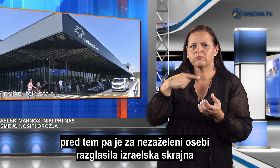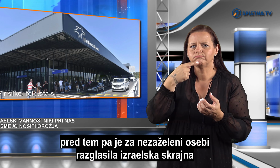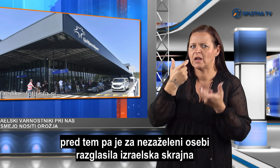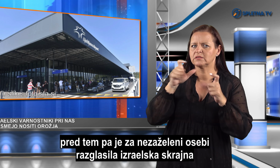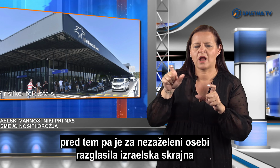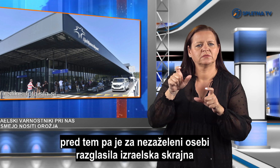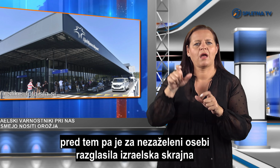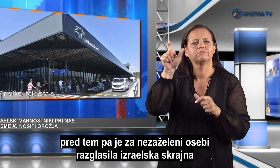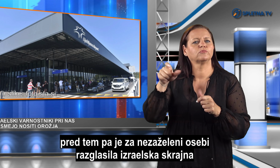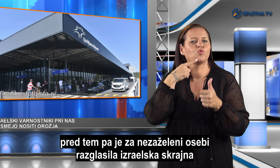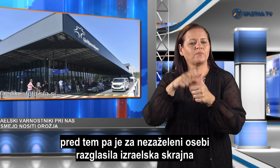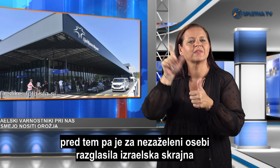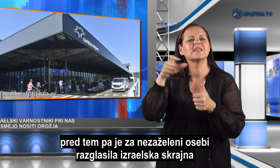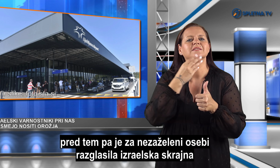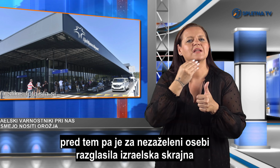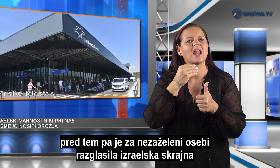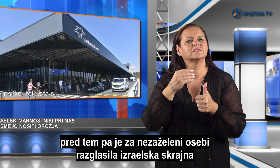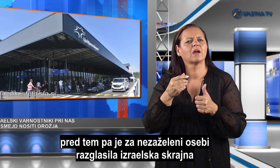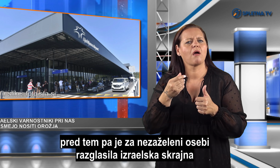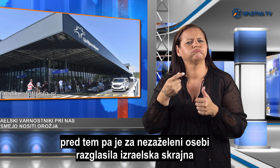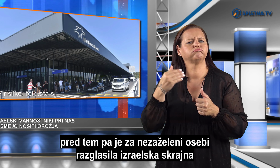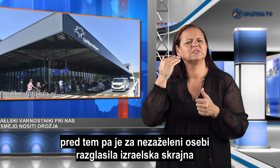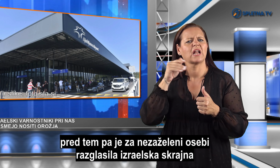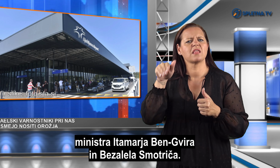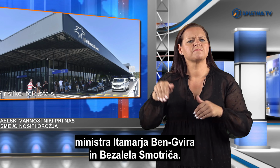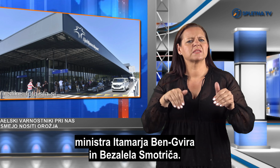Itamarja Ben Gvira in Becalela Smotriča.